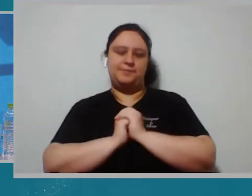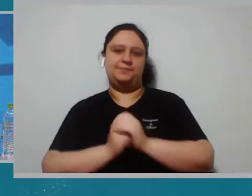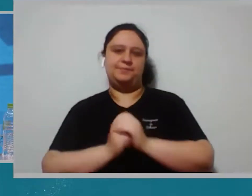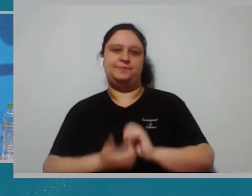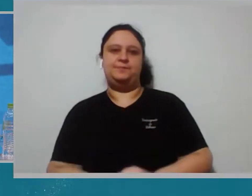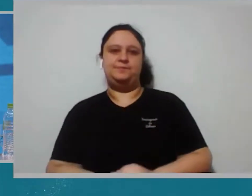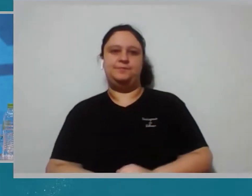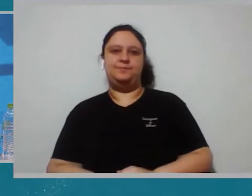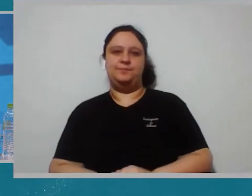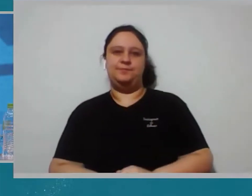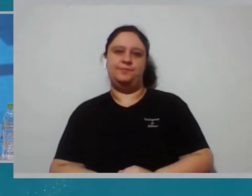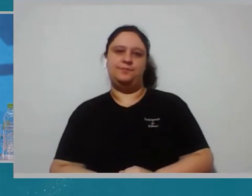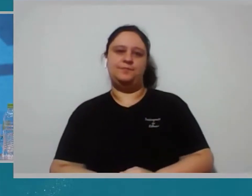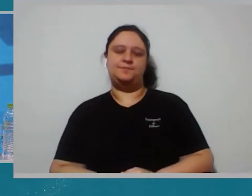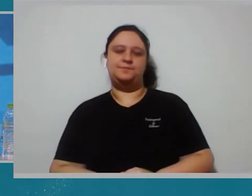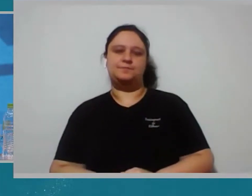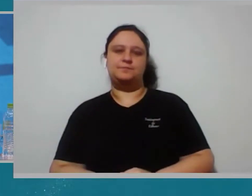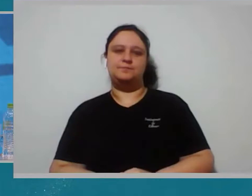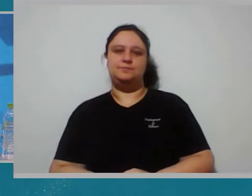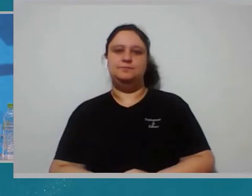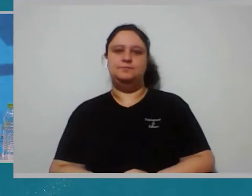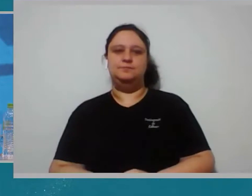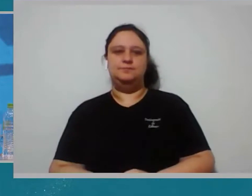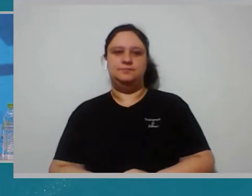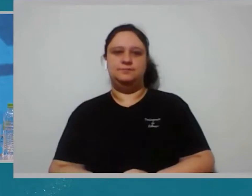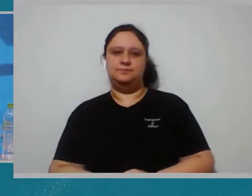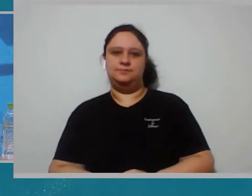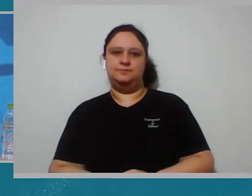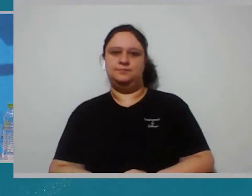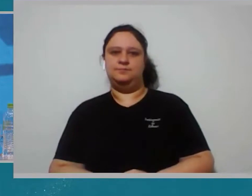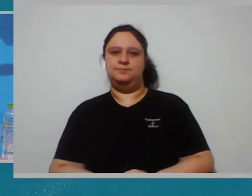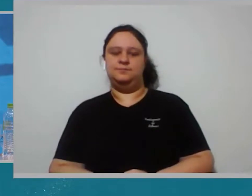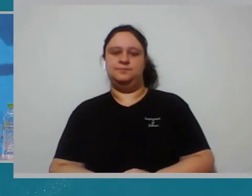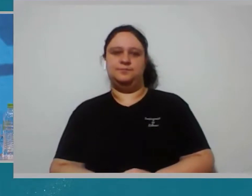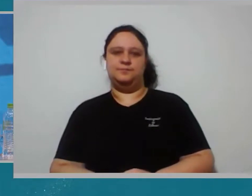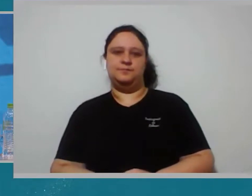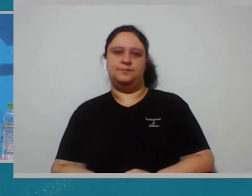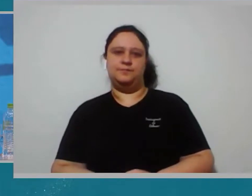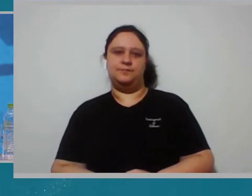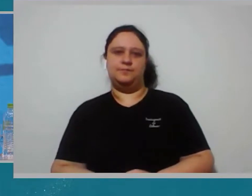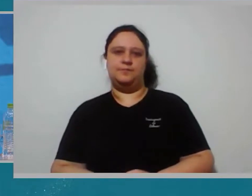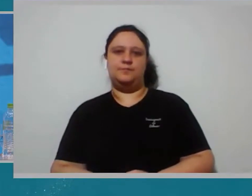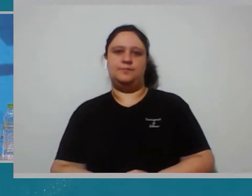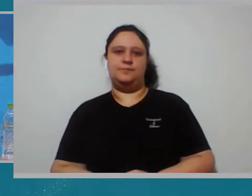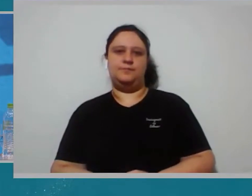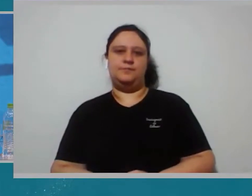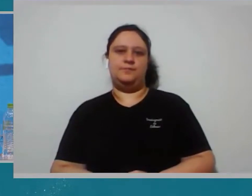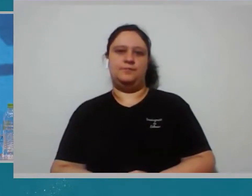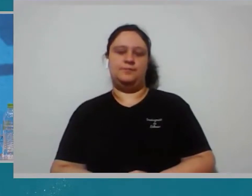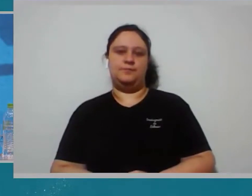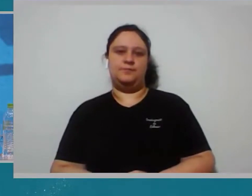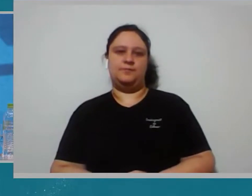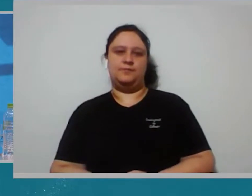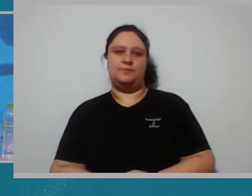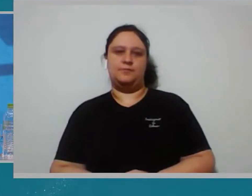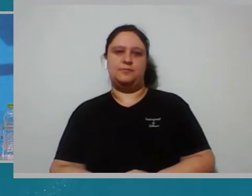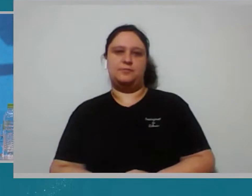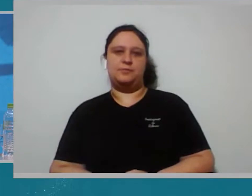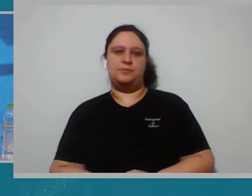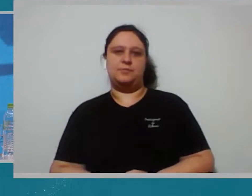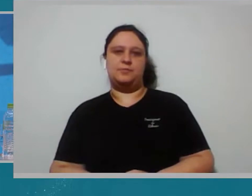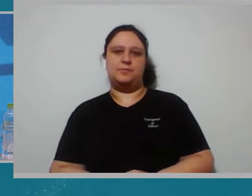Então, nós já falamos isso, né? Agora vamos voltar para